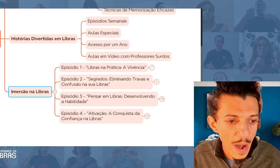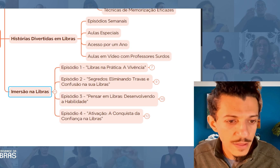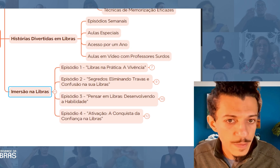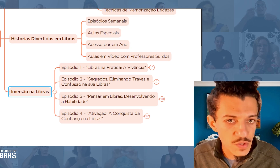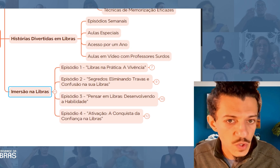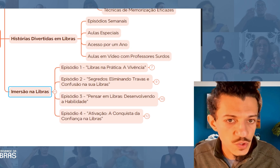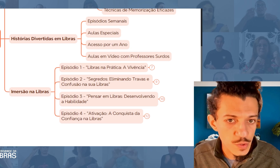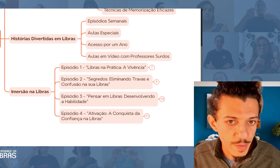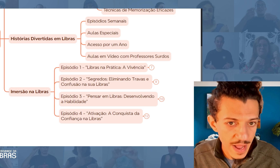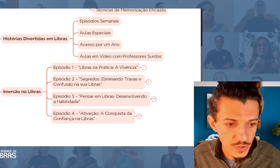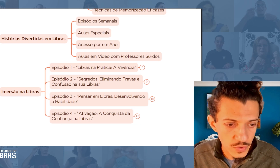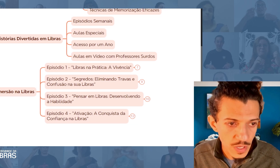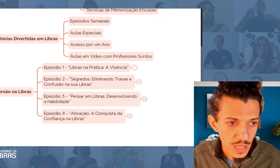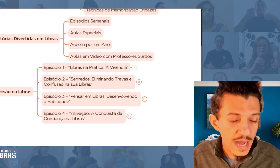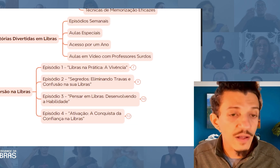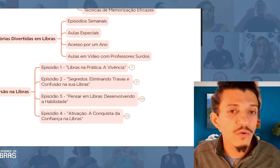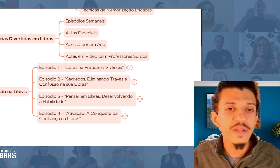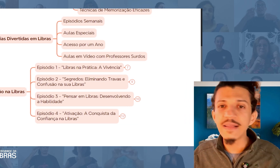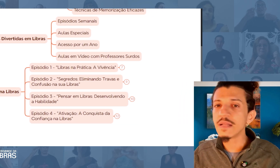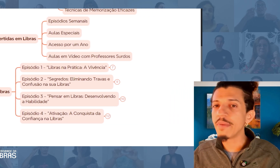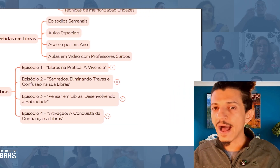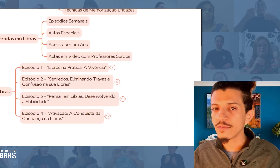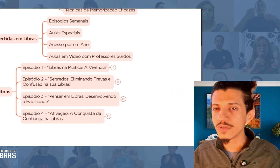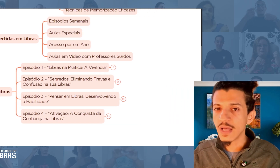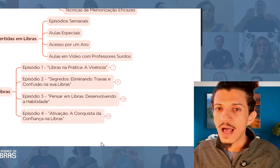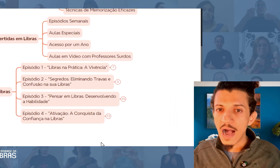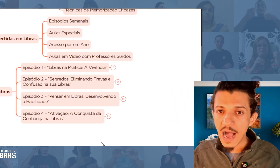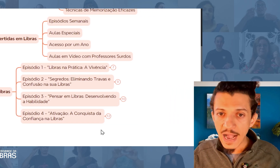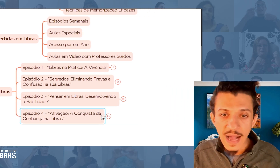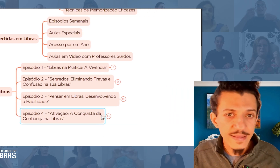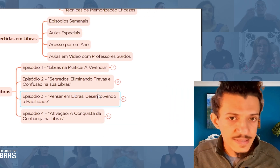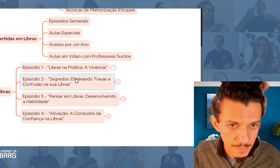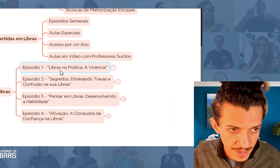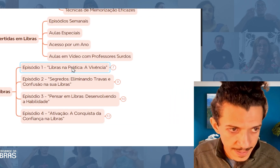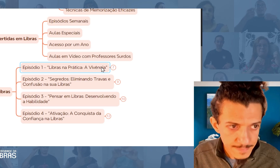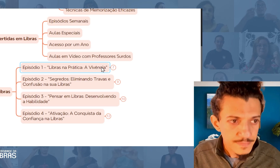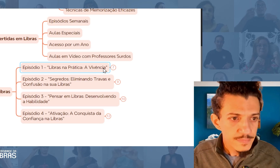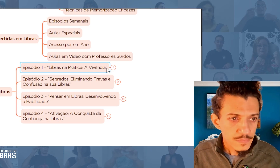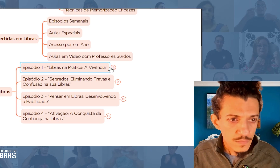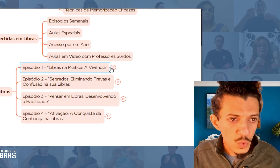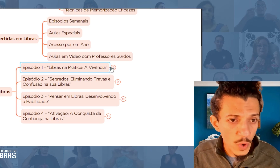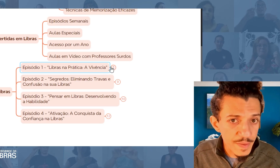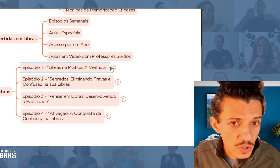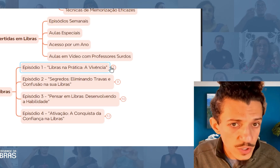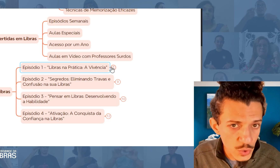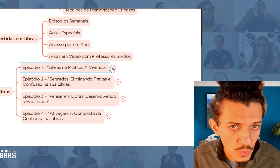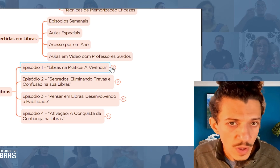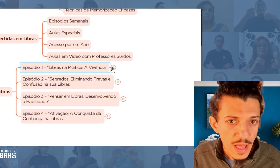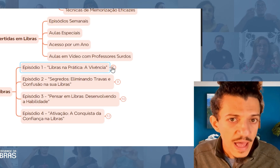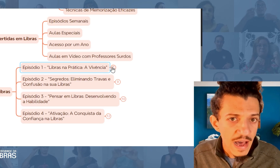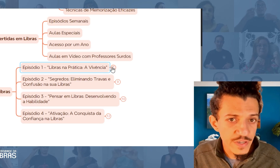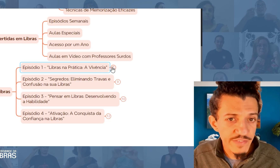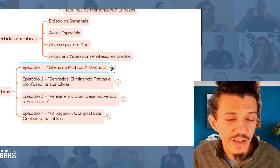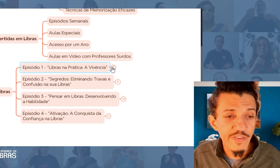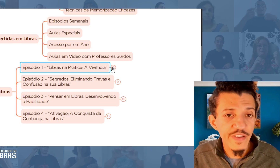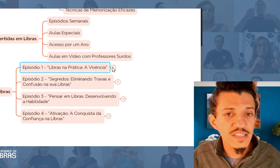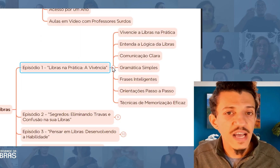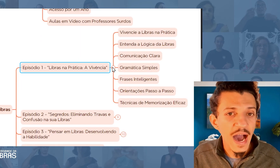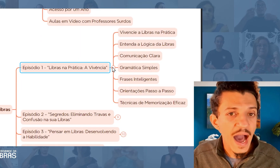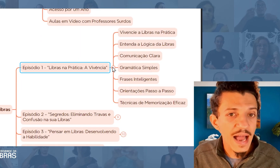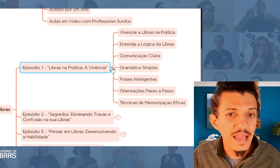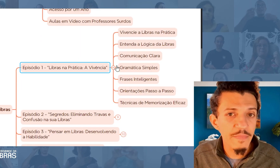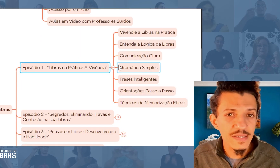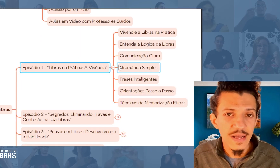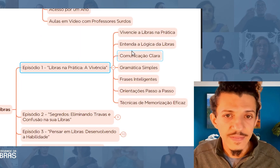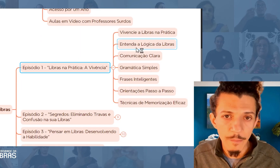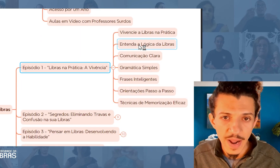ter 4 episódios práticos, cada um deles liberados a cada semana. No episódio 1, você vai vivenciar